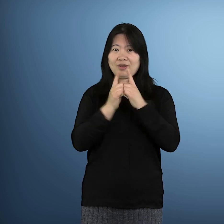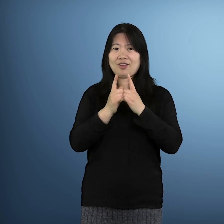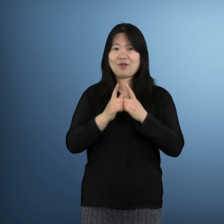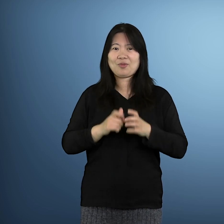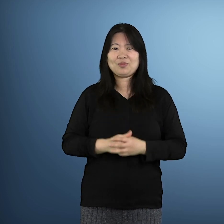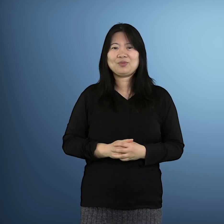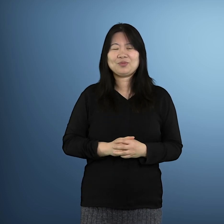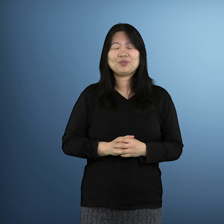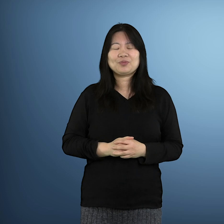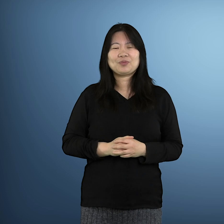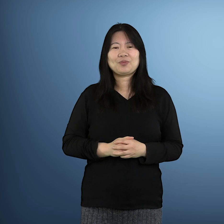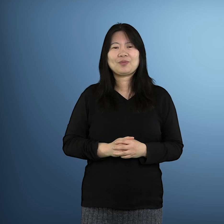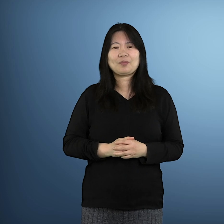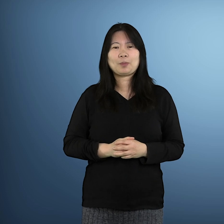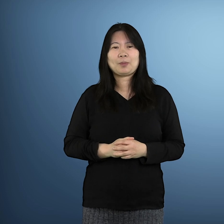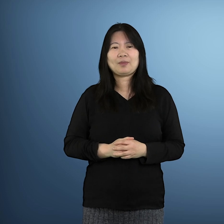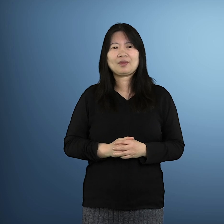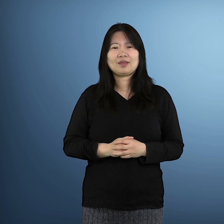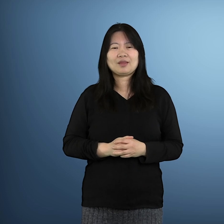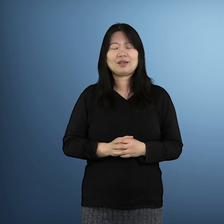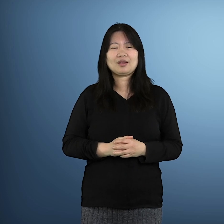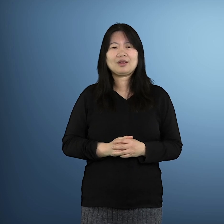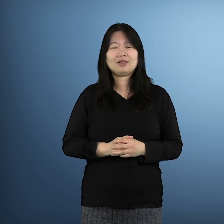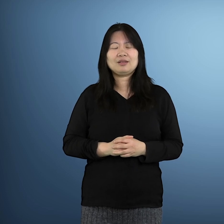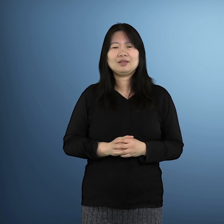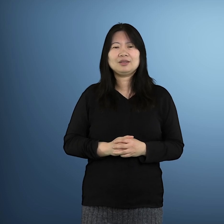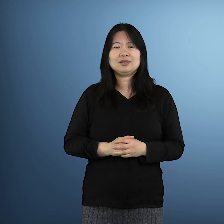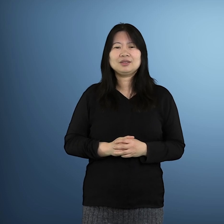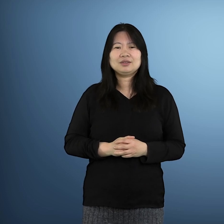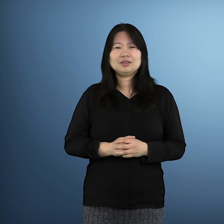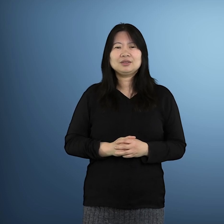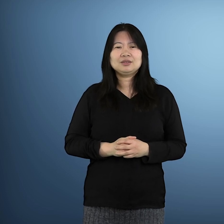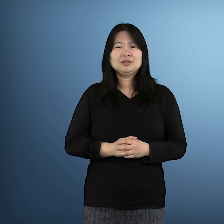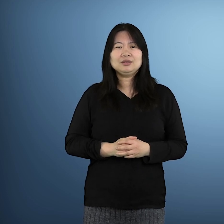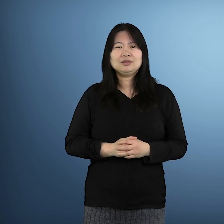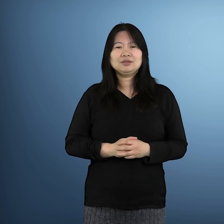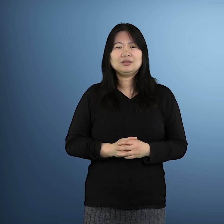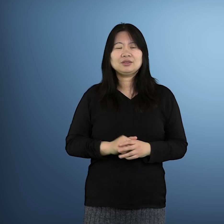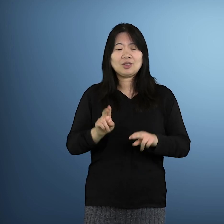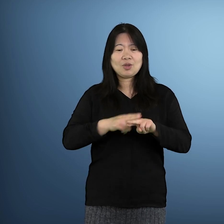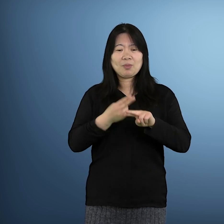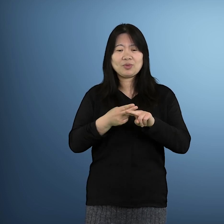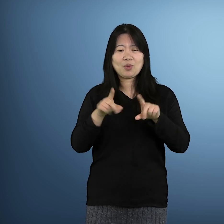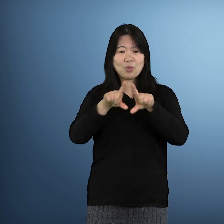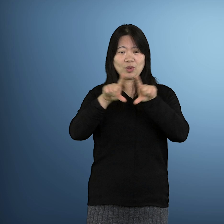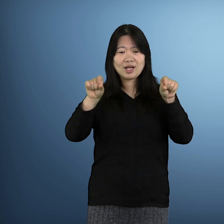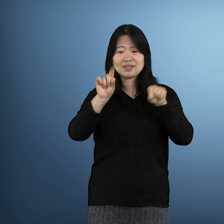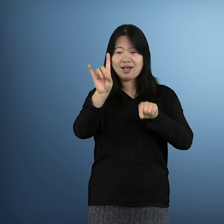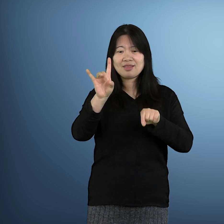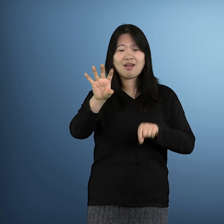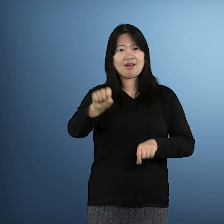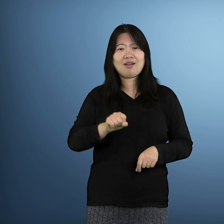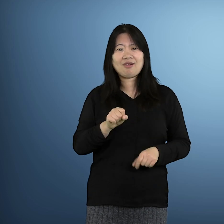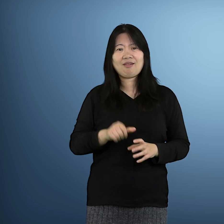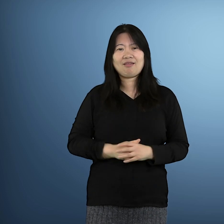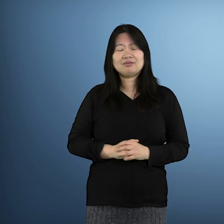만났어요. 무양실에서. 그런데 선물로 카드를 하나 갖고